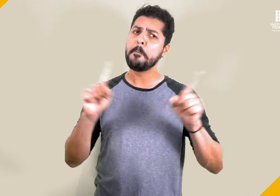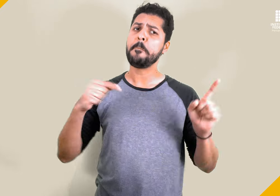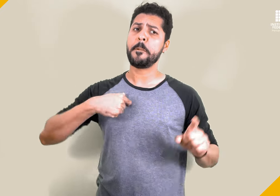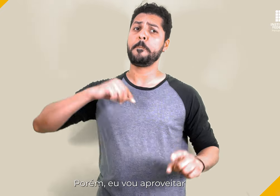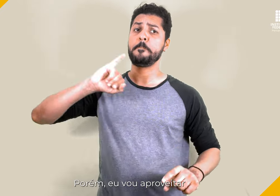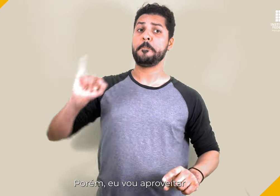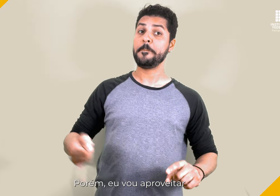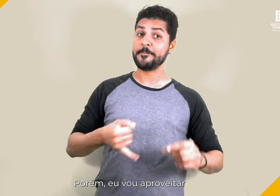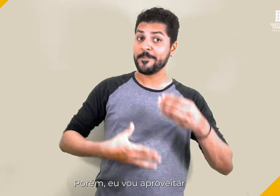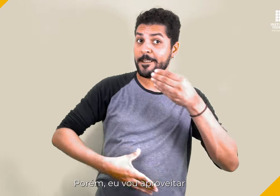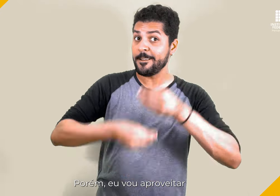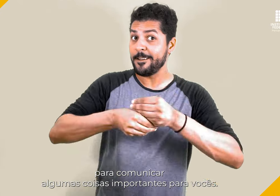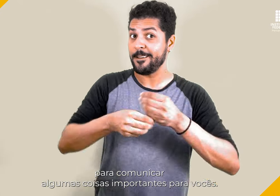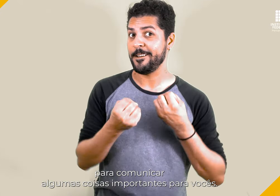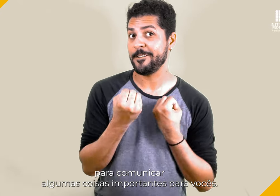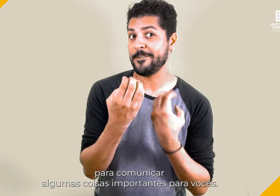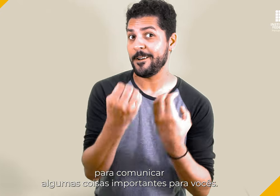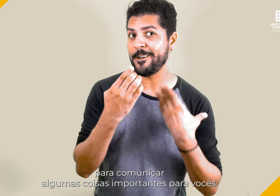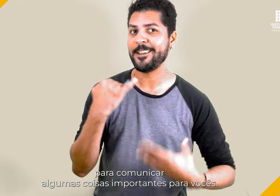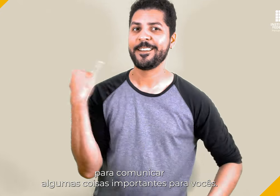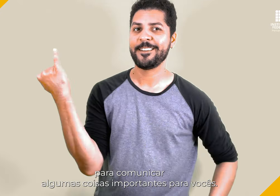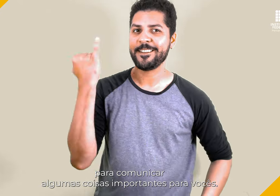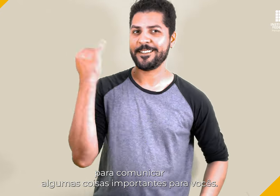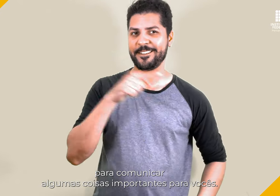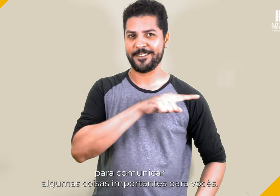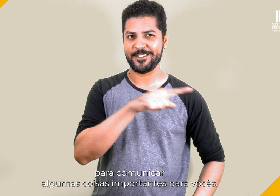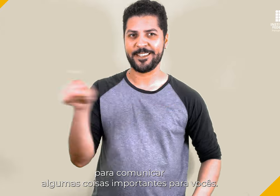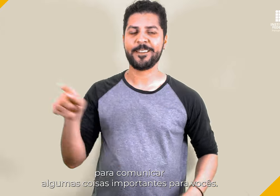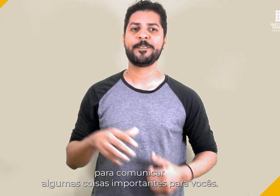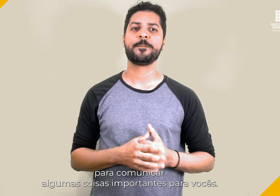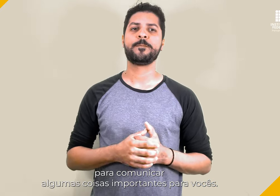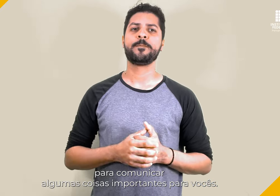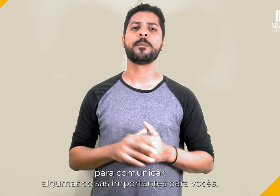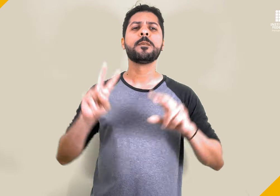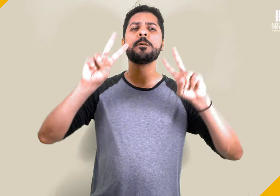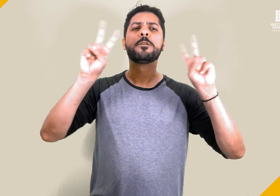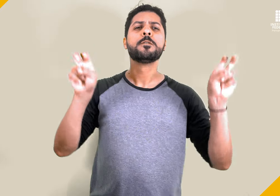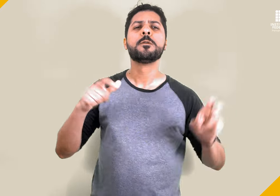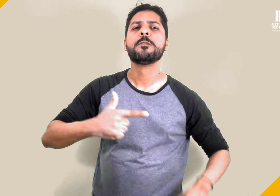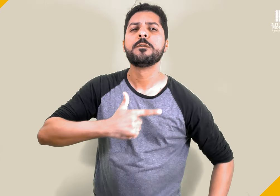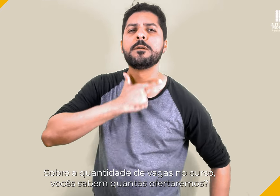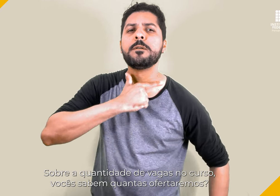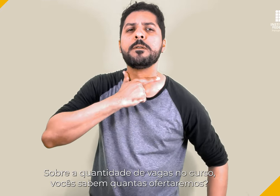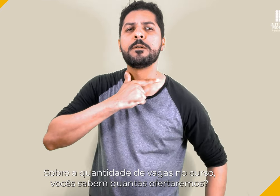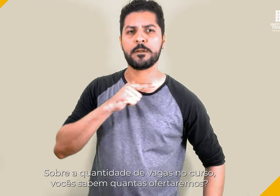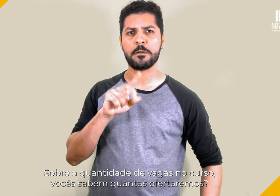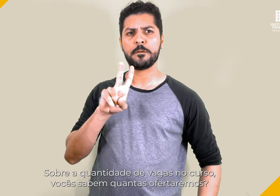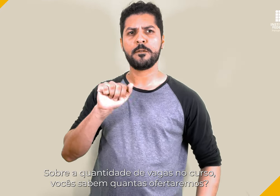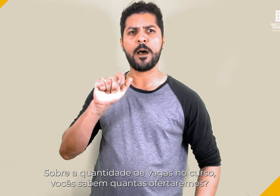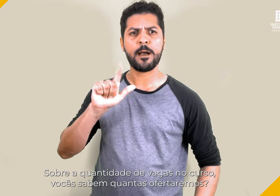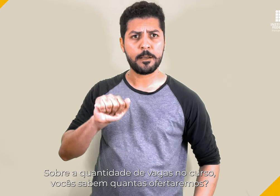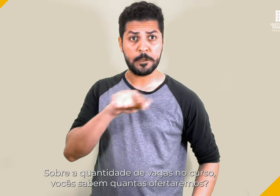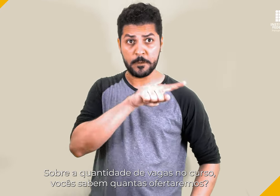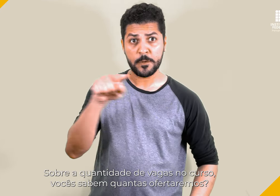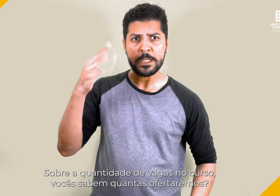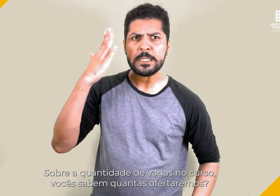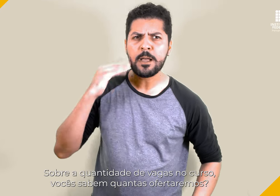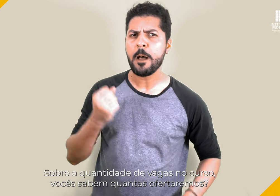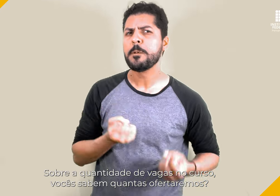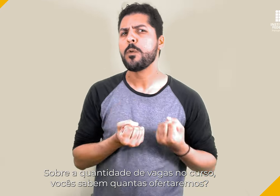Porém, vou aproveitar para comunicar algumas coisas importantes para vocês. Sobre a quantidade de vagas no curso, vocês